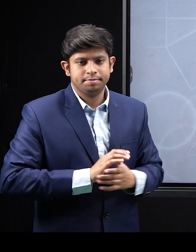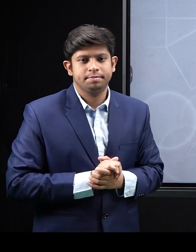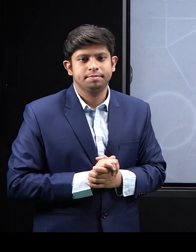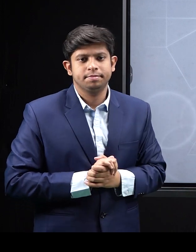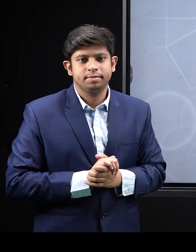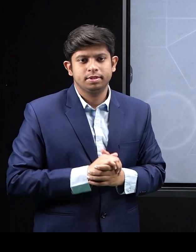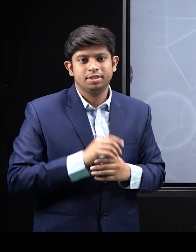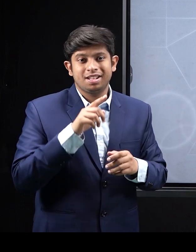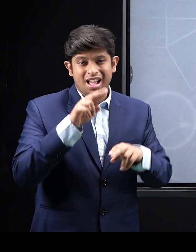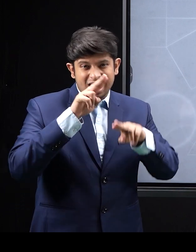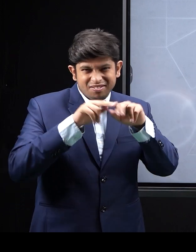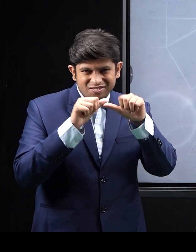ఫ్యాక్టరింగ్,